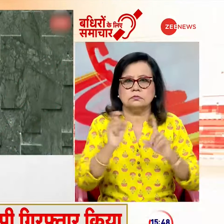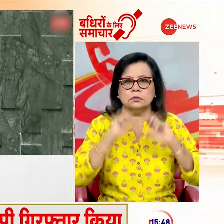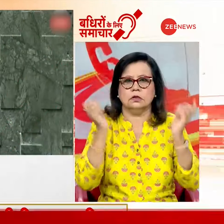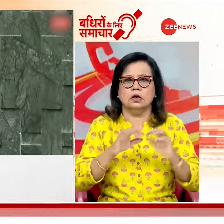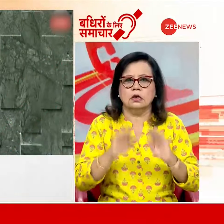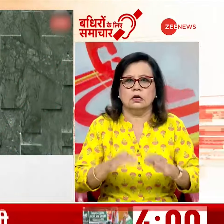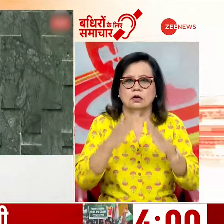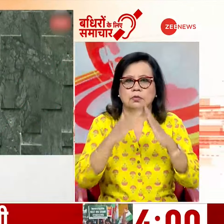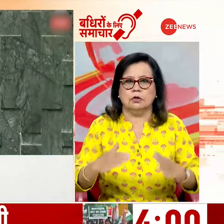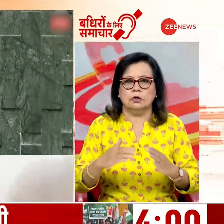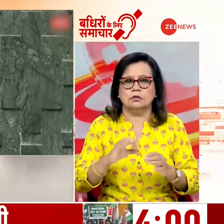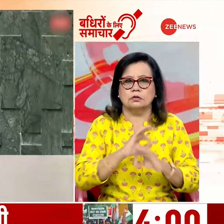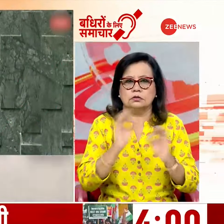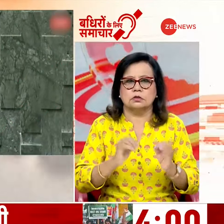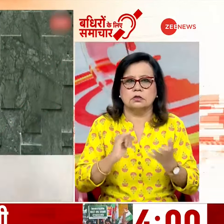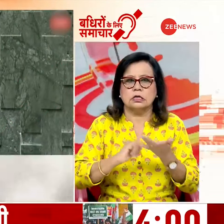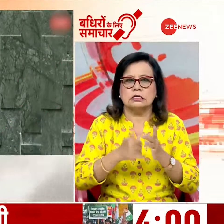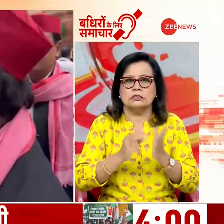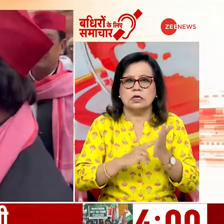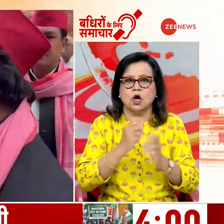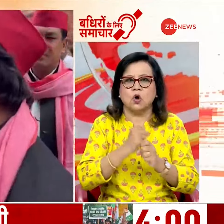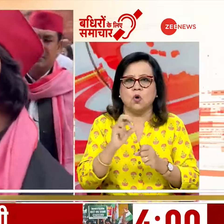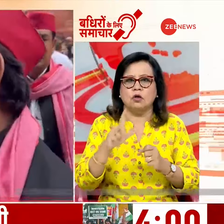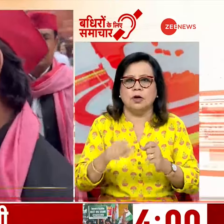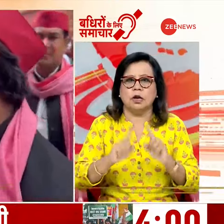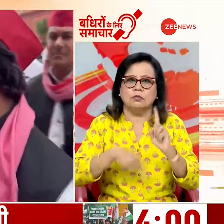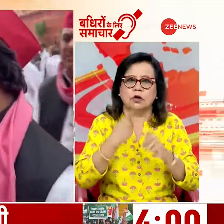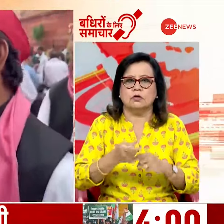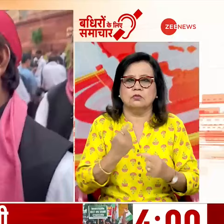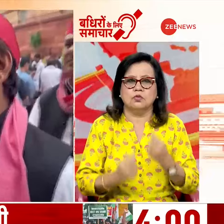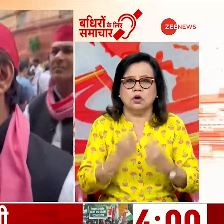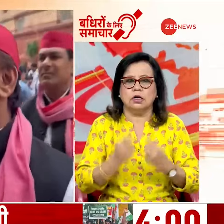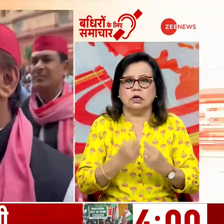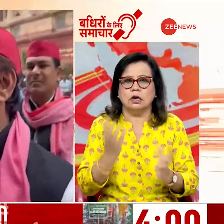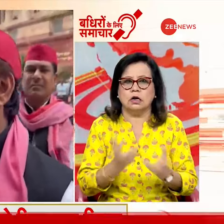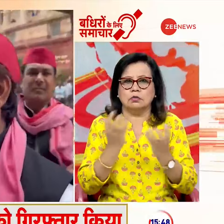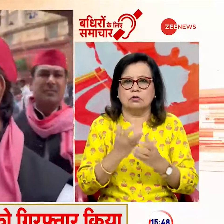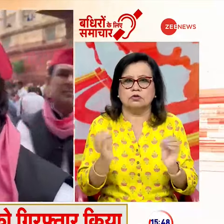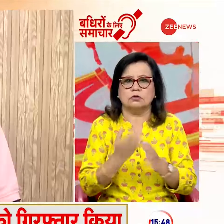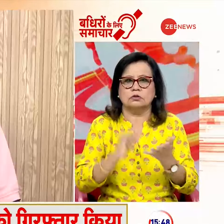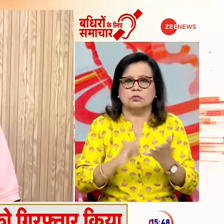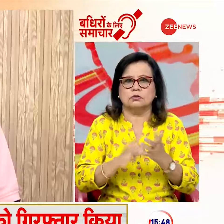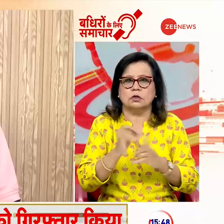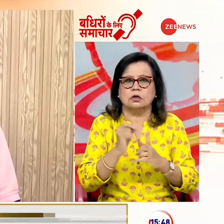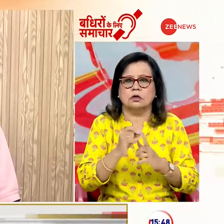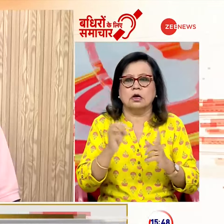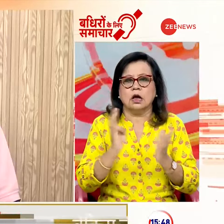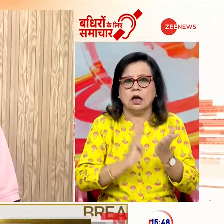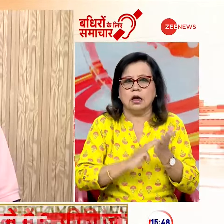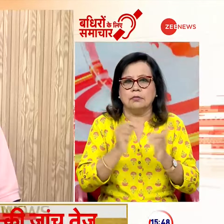संसद के निचले सदन में स्थापित सेंगोल पर एक बार फिर सियासत गर्मा गई। समाजवादी पार्टी